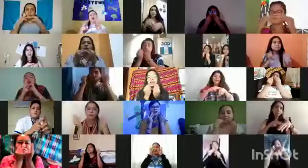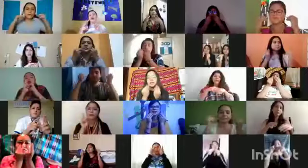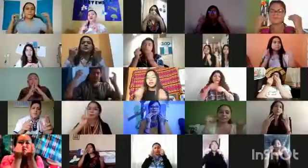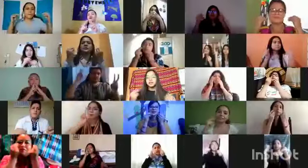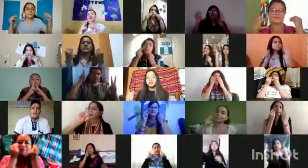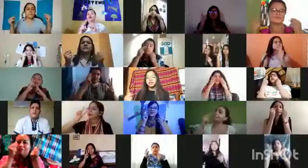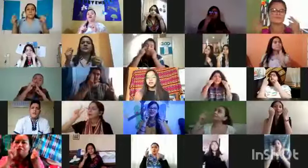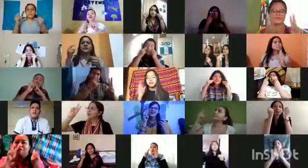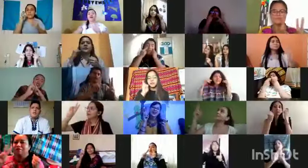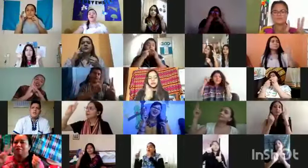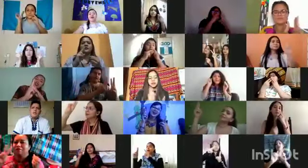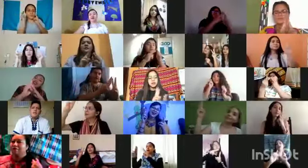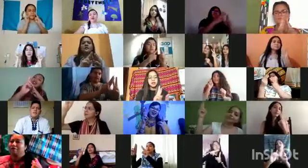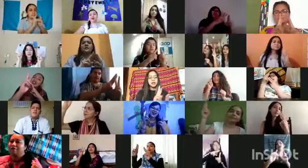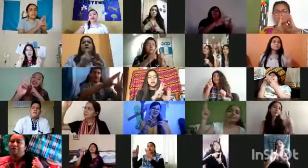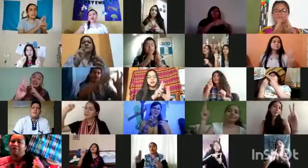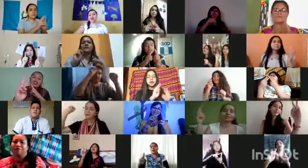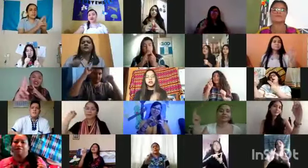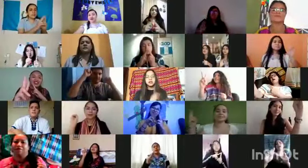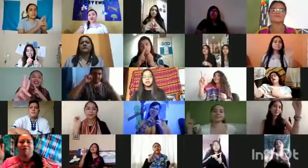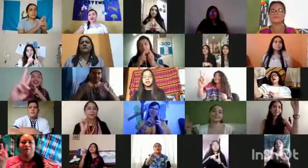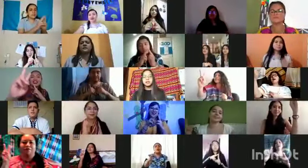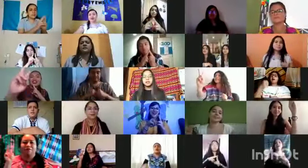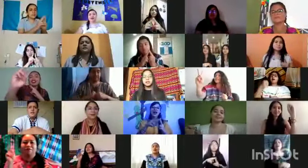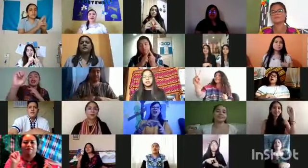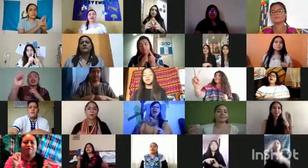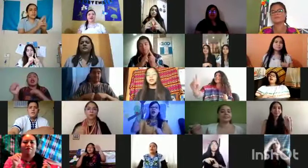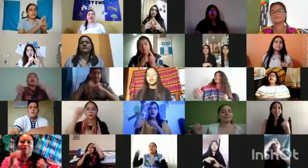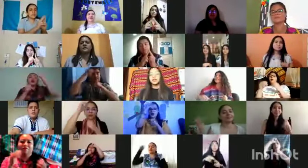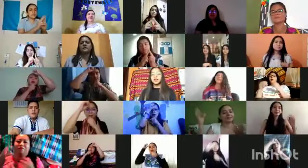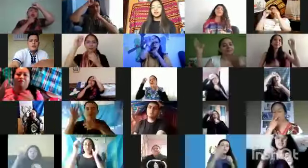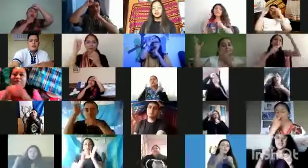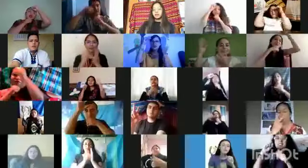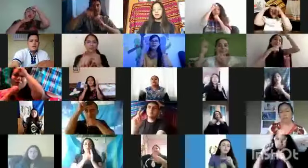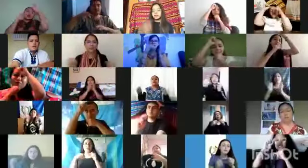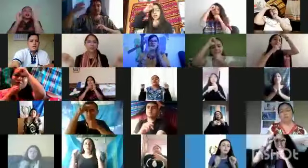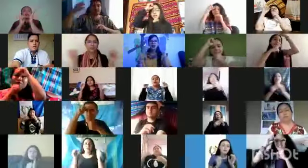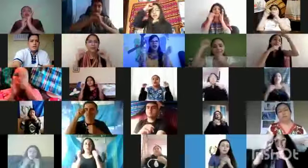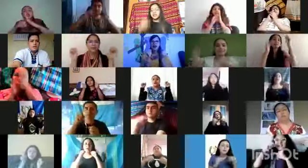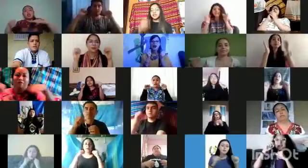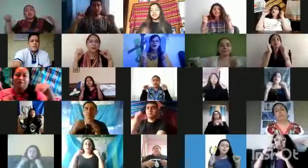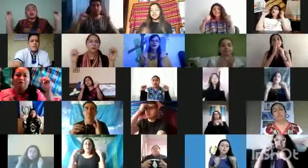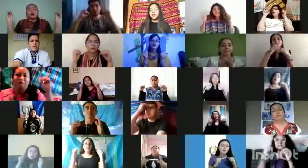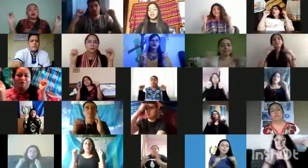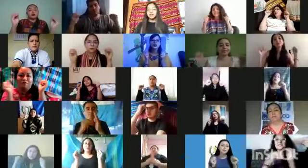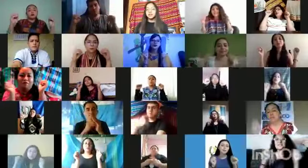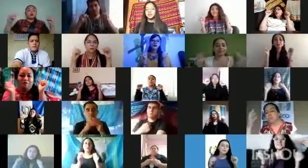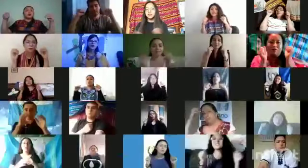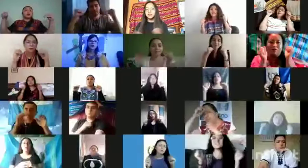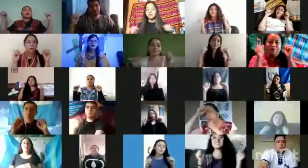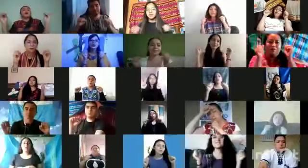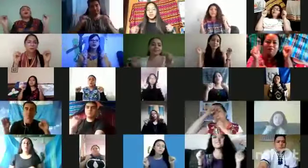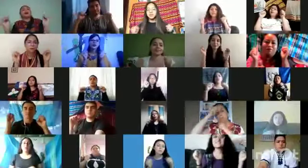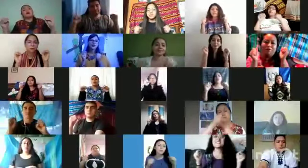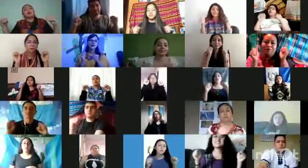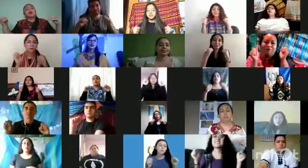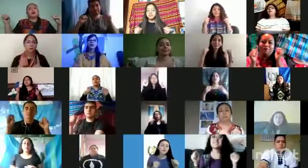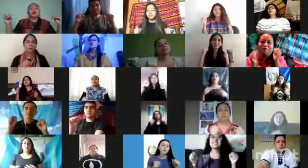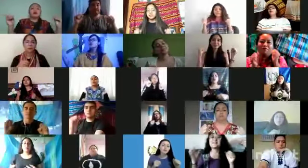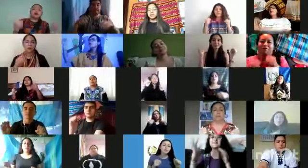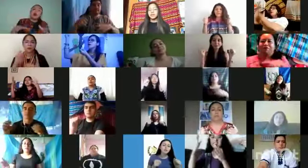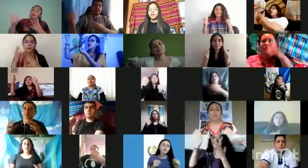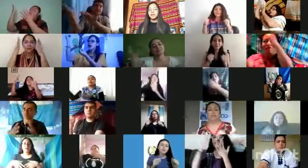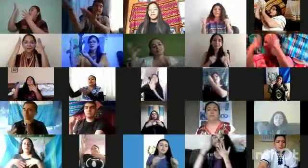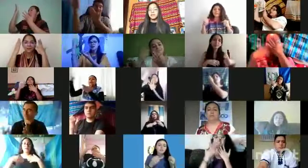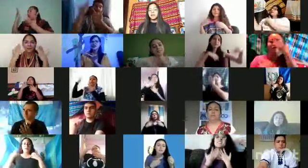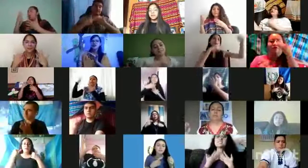mirar Luna de Xelajú me